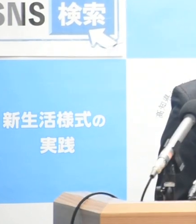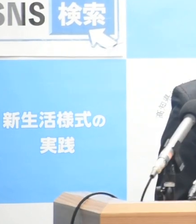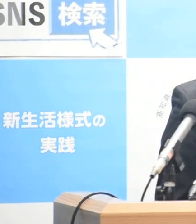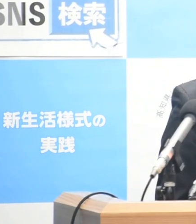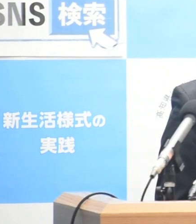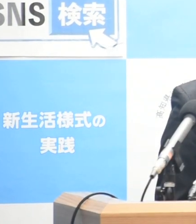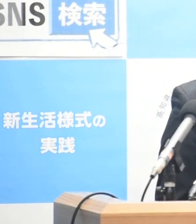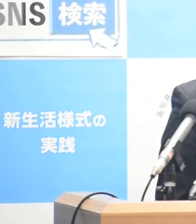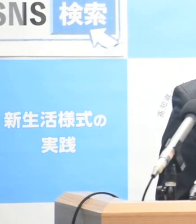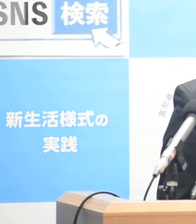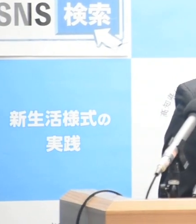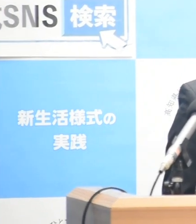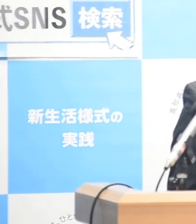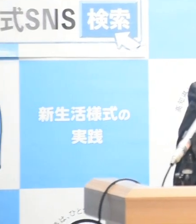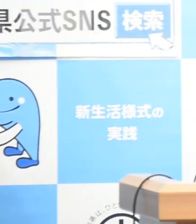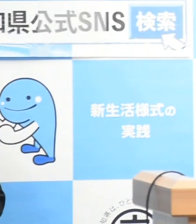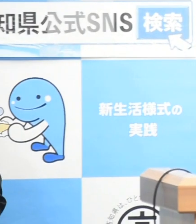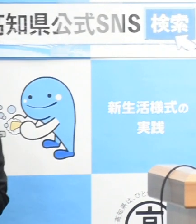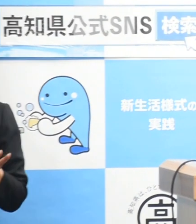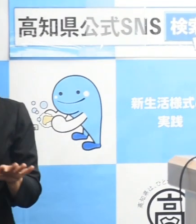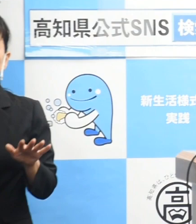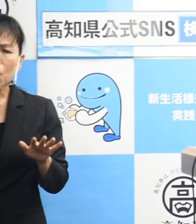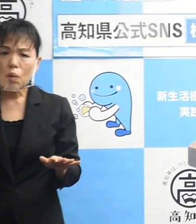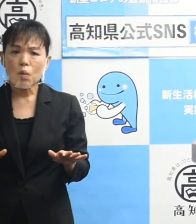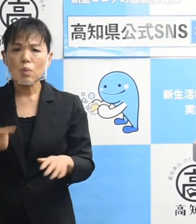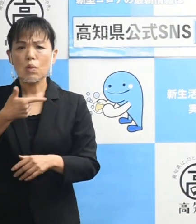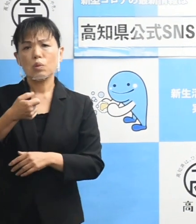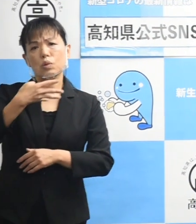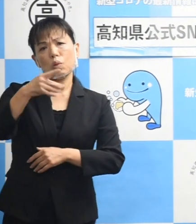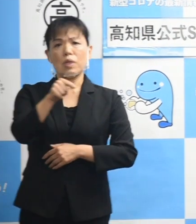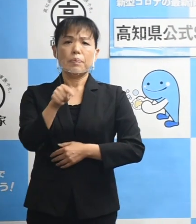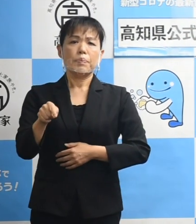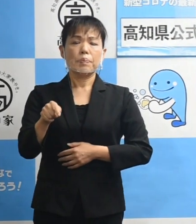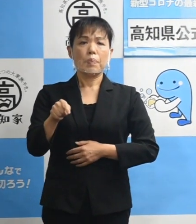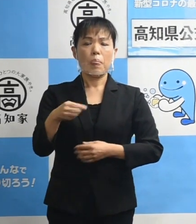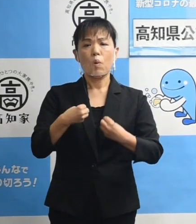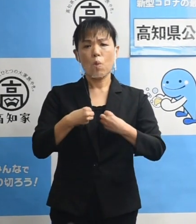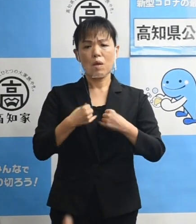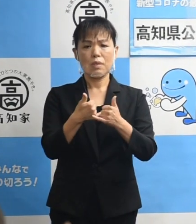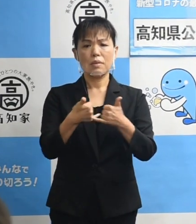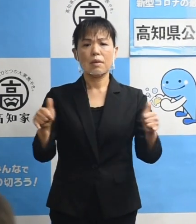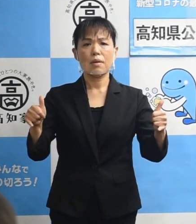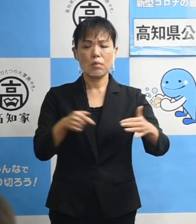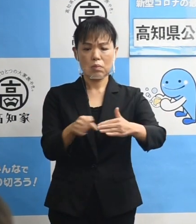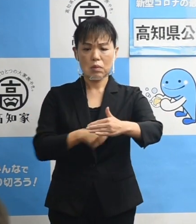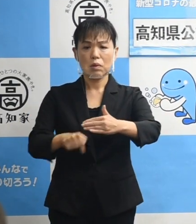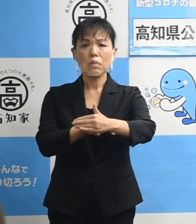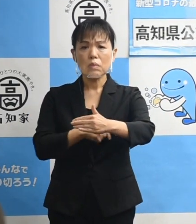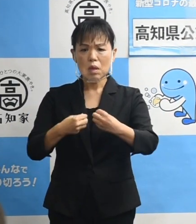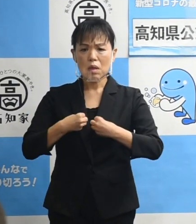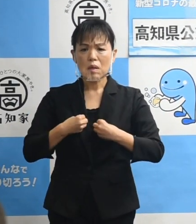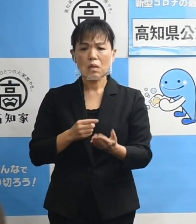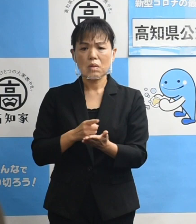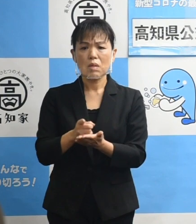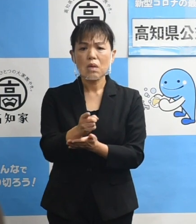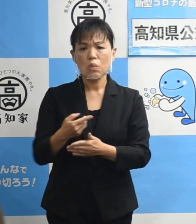ご説明をいたしますけれども、本日確認されました64人の感染者のうち感染経路不